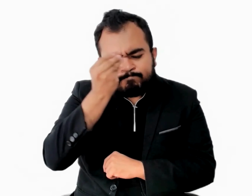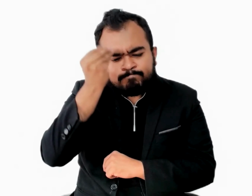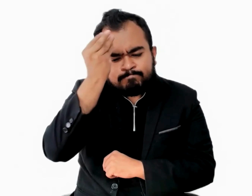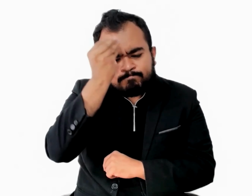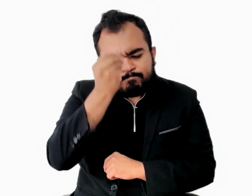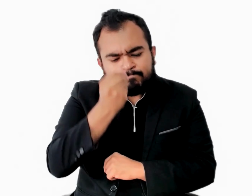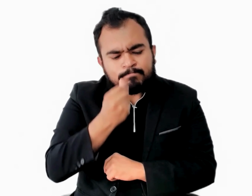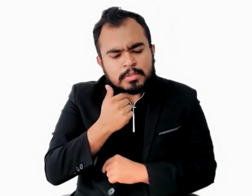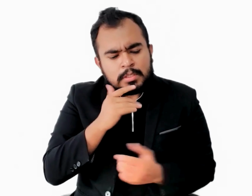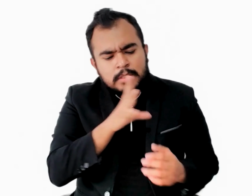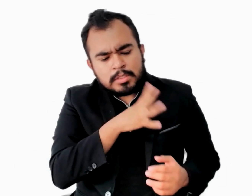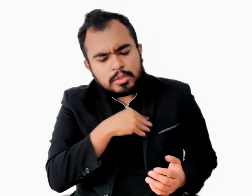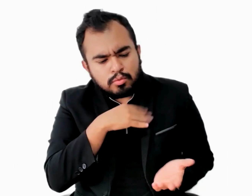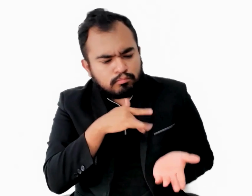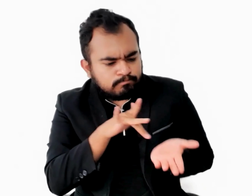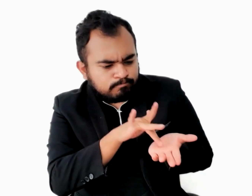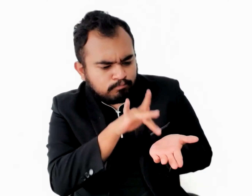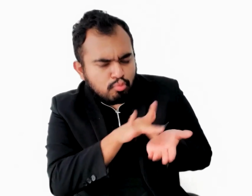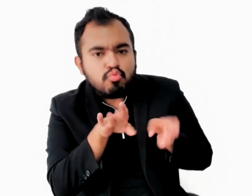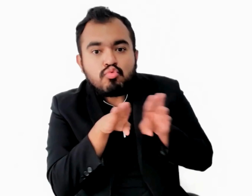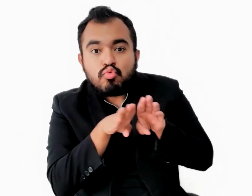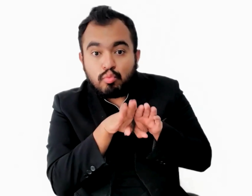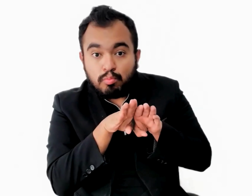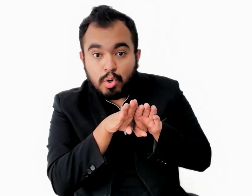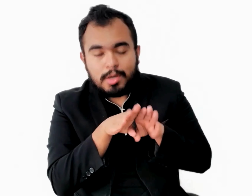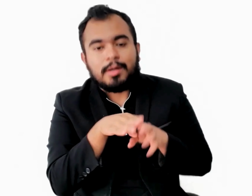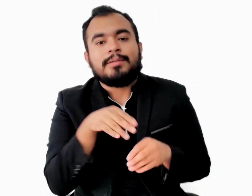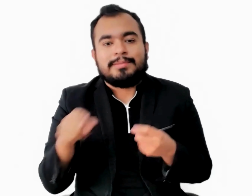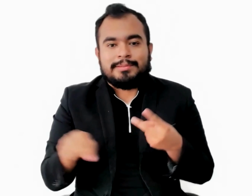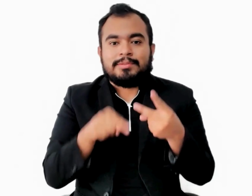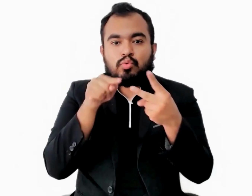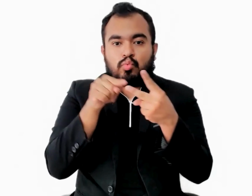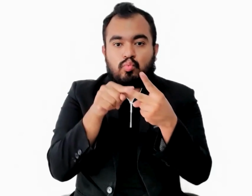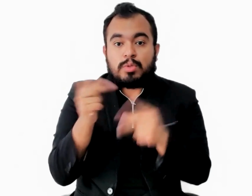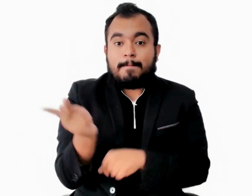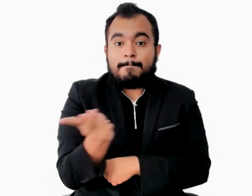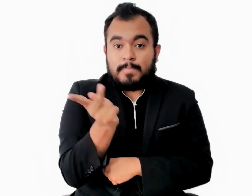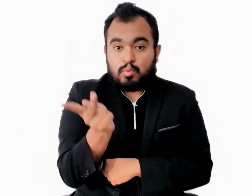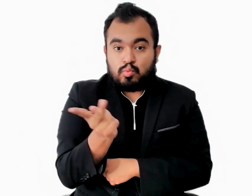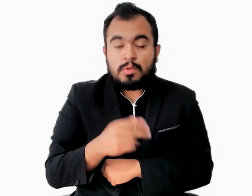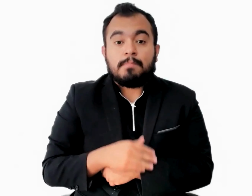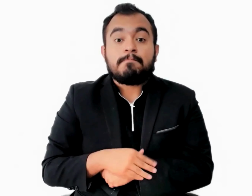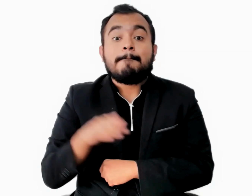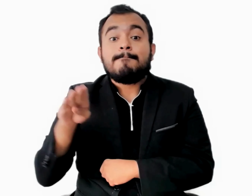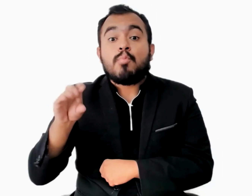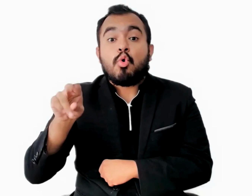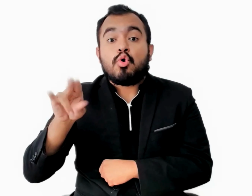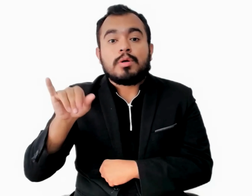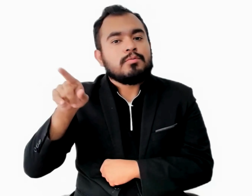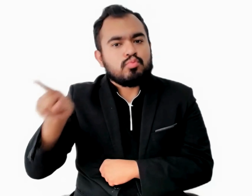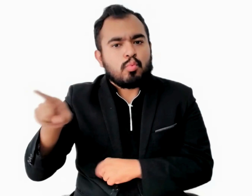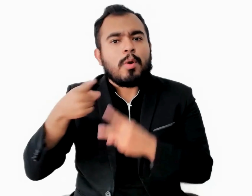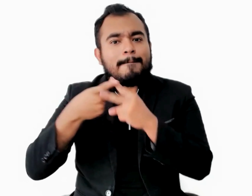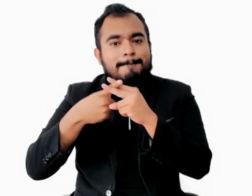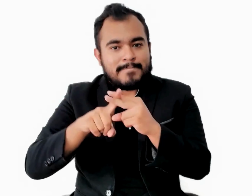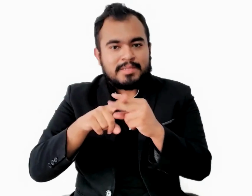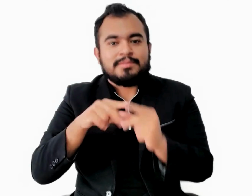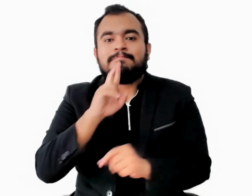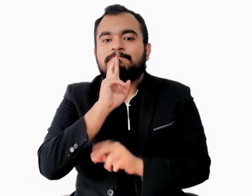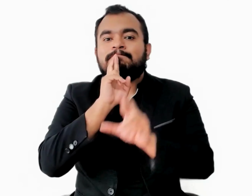estamos acompañando a nuestros hijos. Así que nos toca la segunda pregunta. Y te voy a pedir, Moni, que empieces contestando la segunda